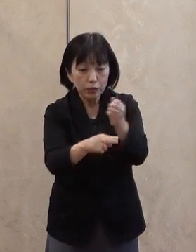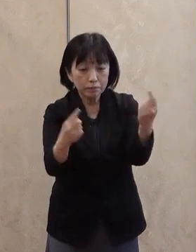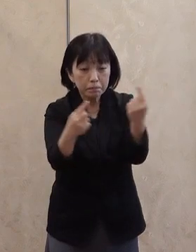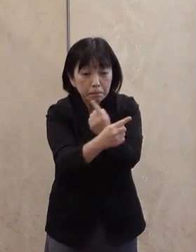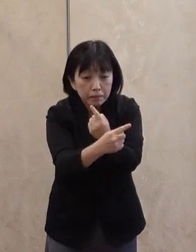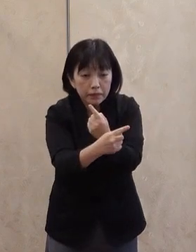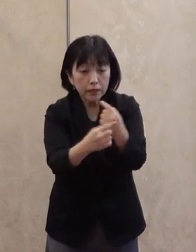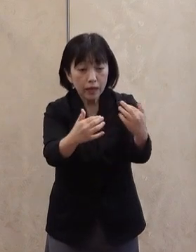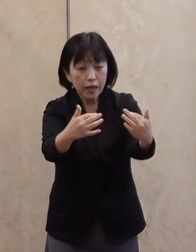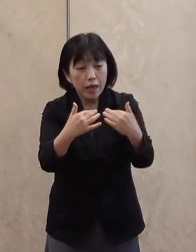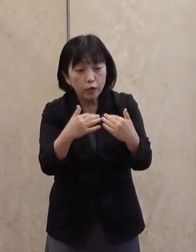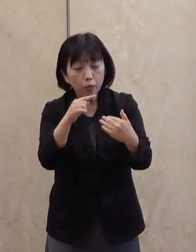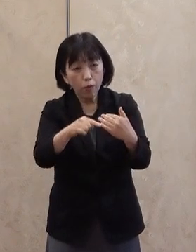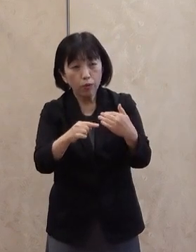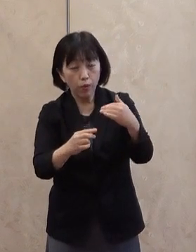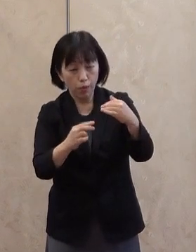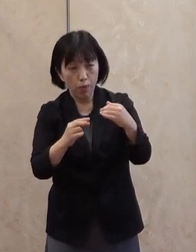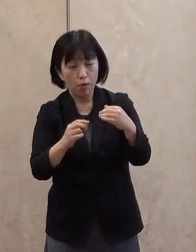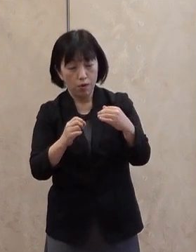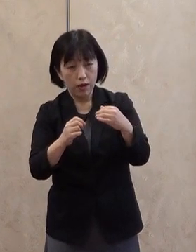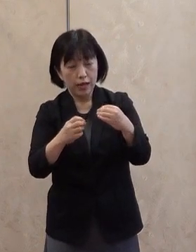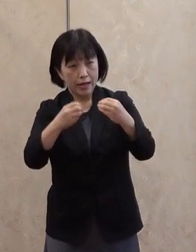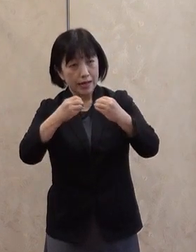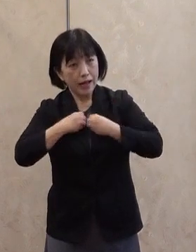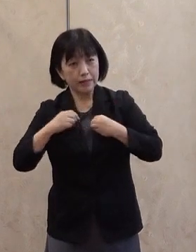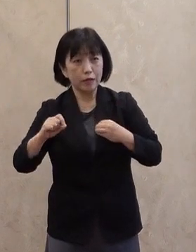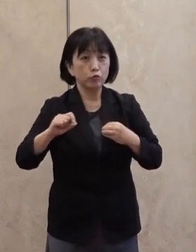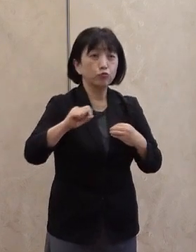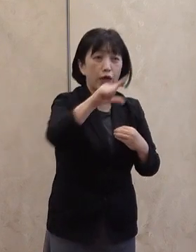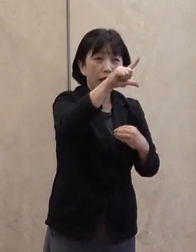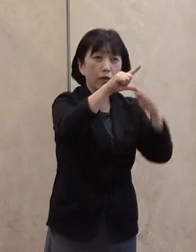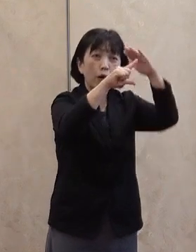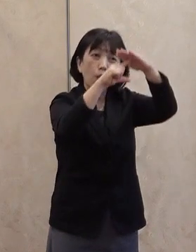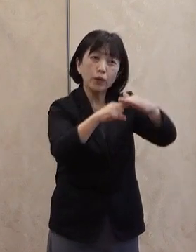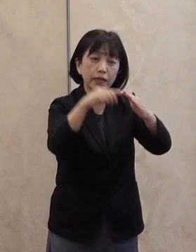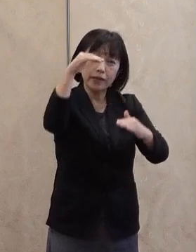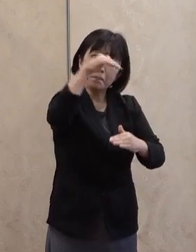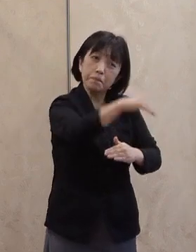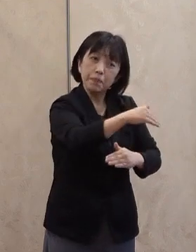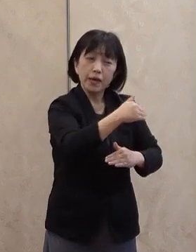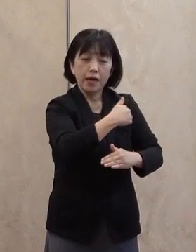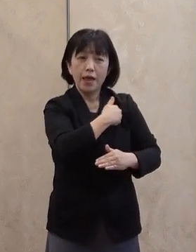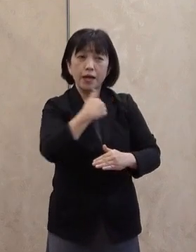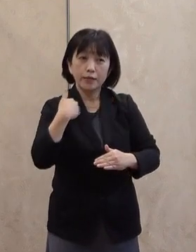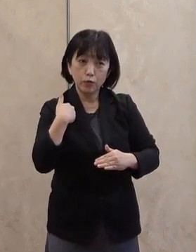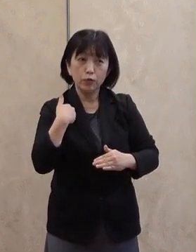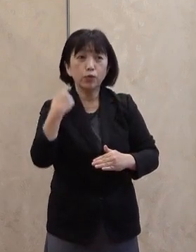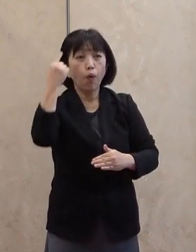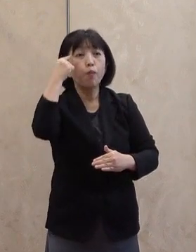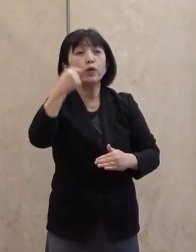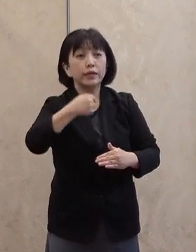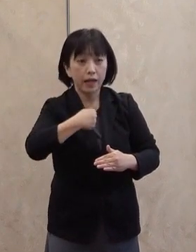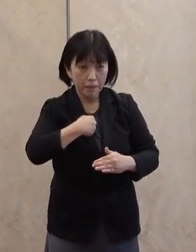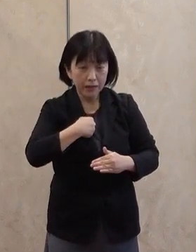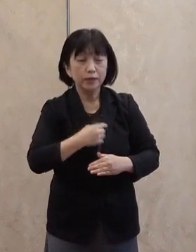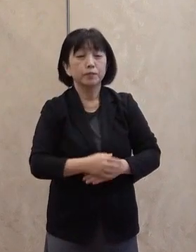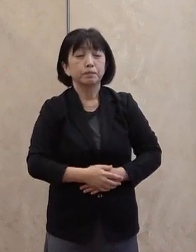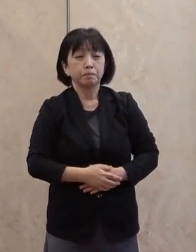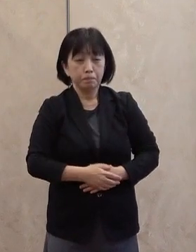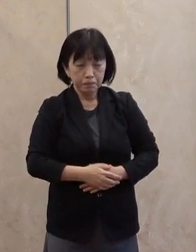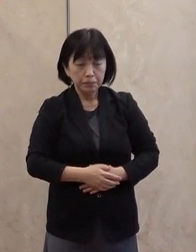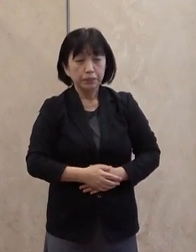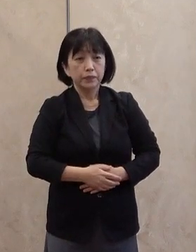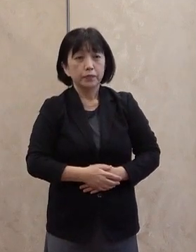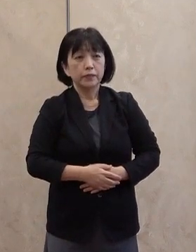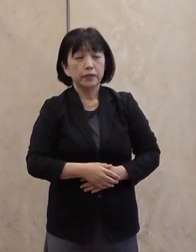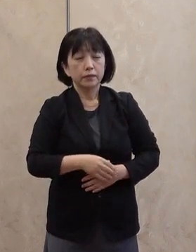感染の山どこかで山というのを抑えて、この下降局面に入ることができるのではないかというふうにも思っています。